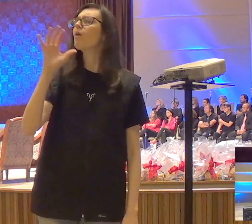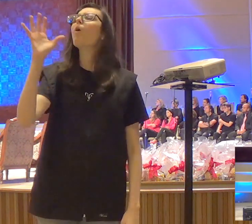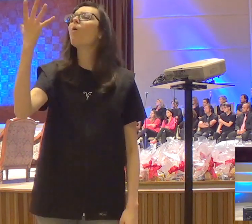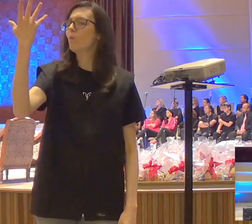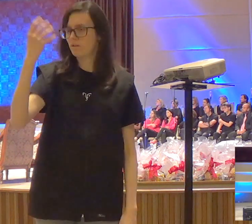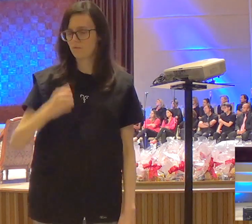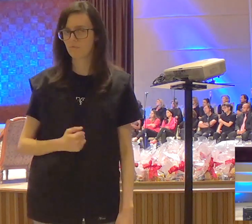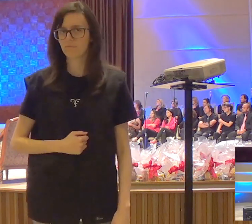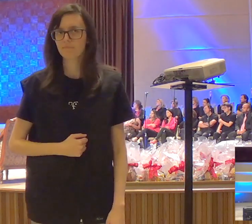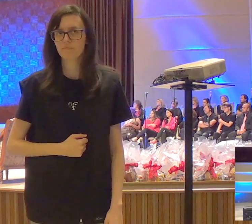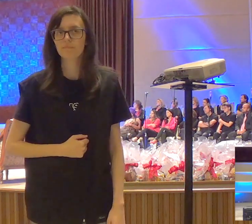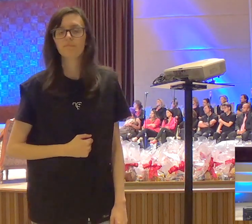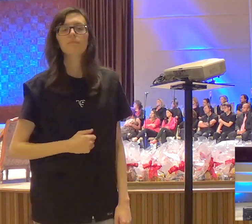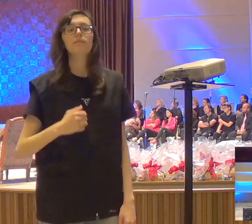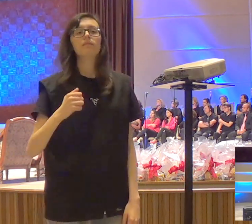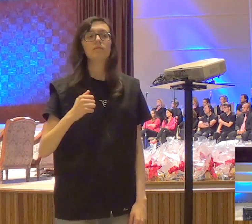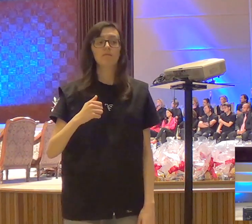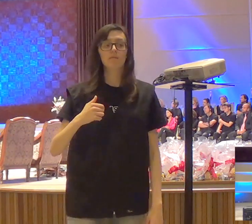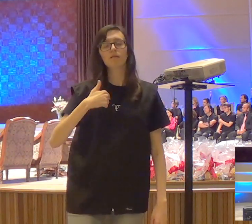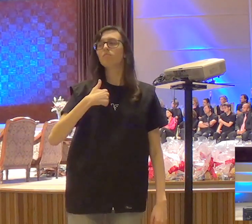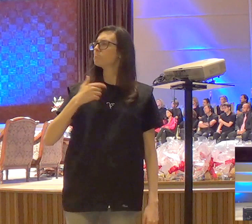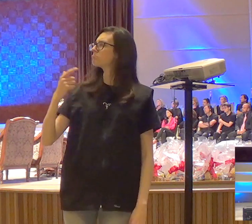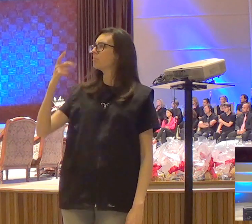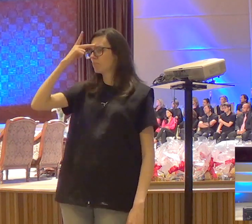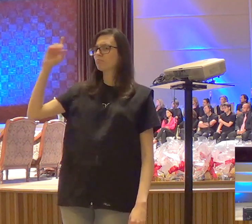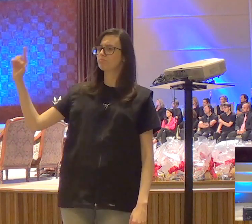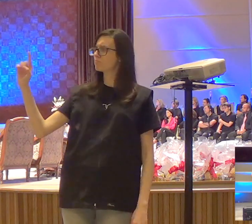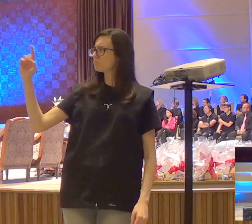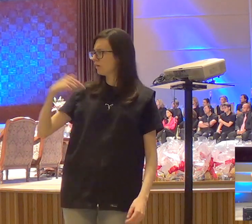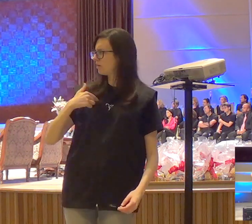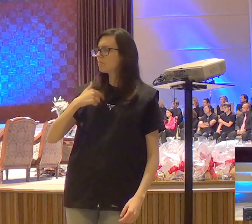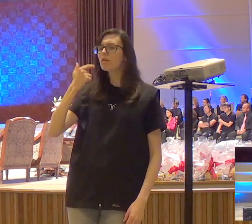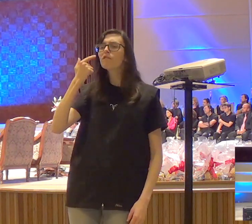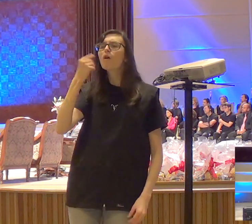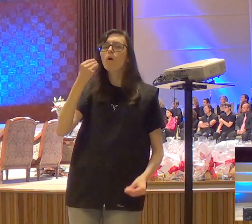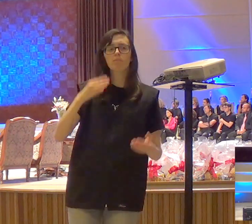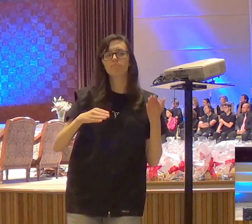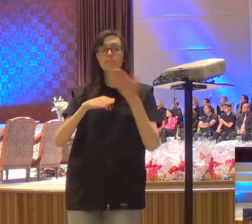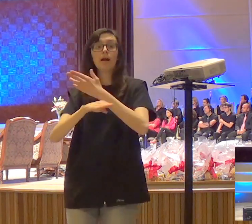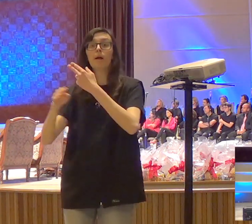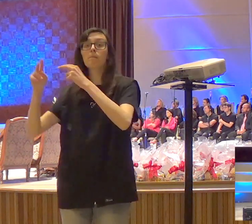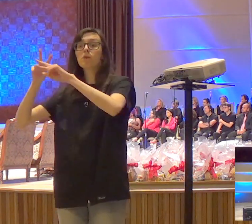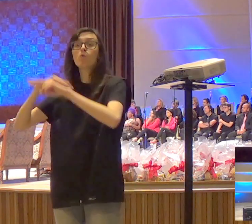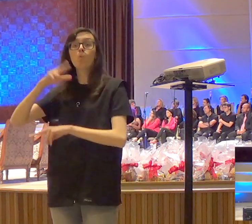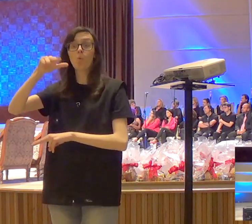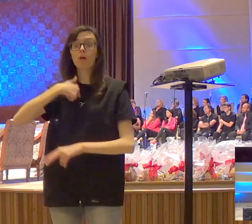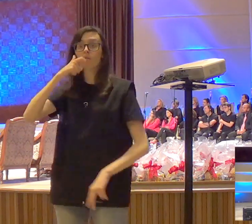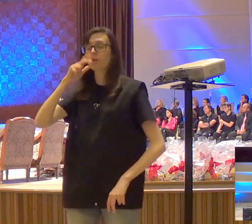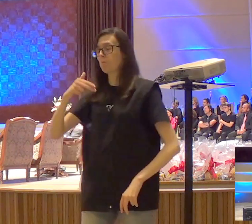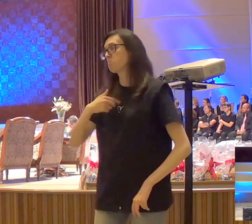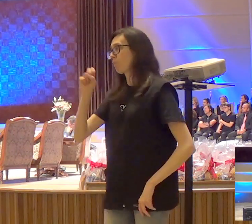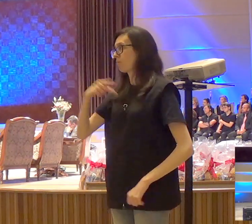on a prison visit in Texas. Ela foi convidada a visitar uma prisão no Texas. At the time, I was working